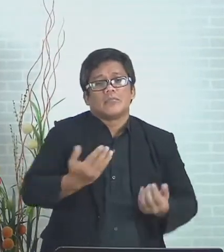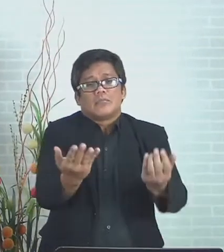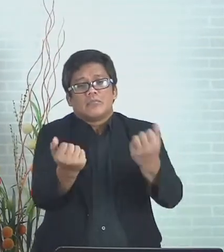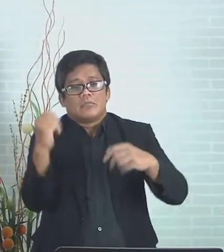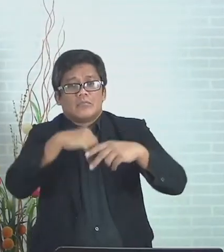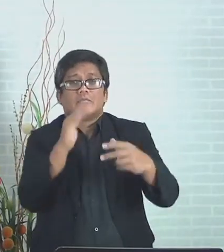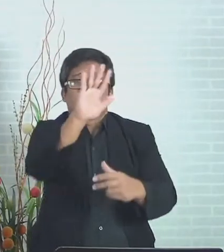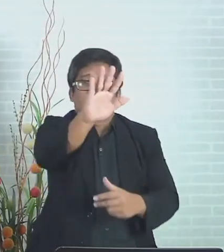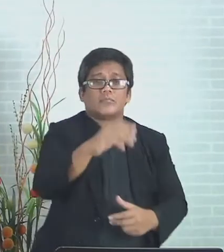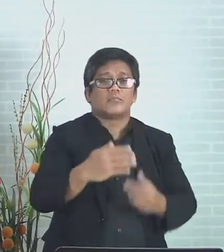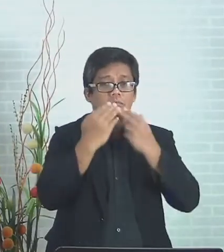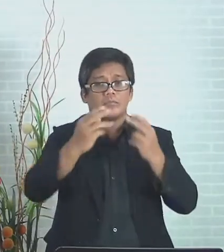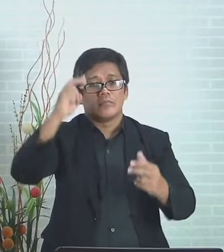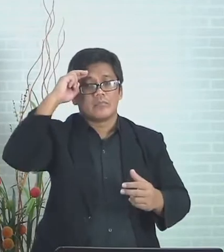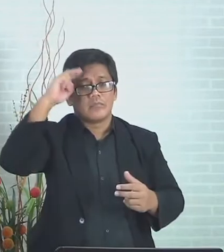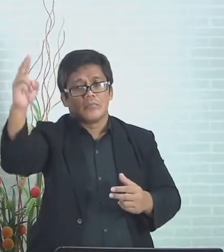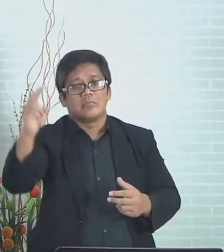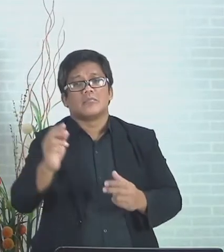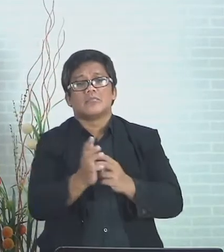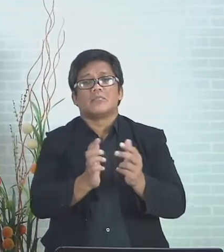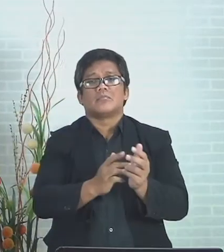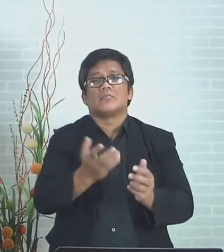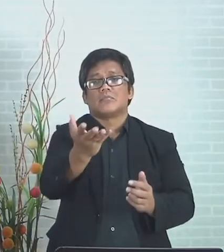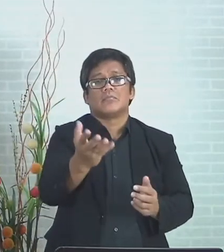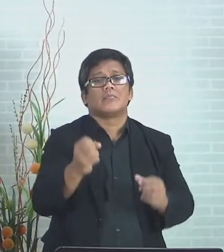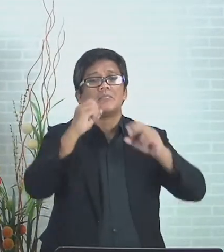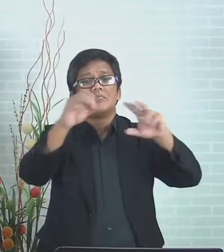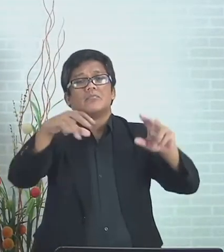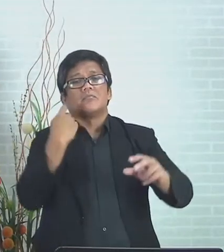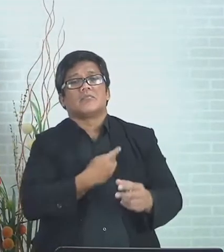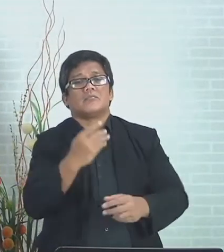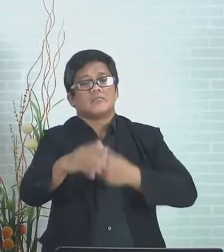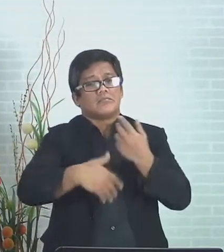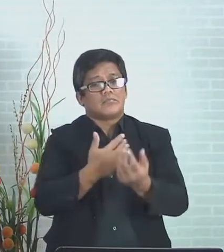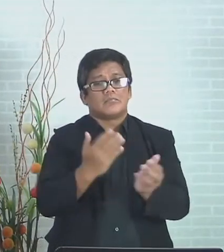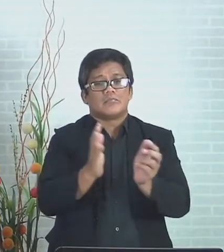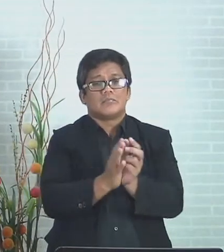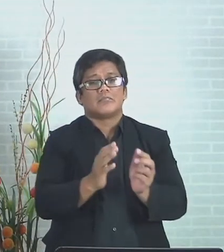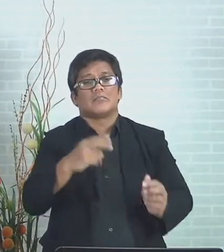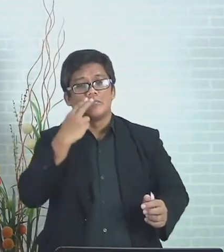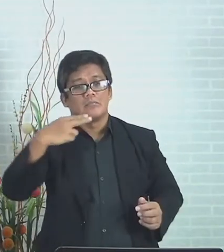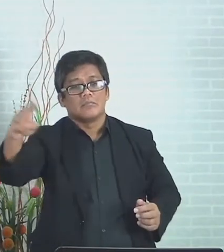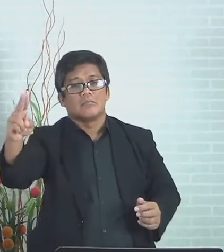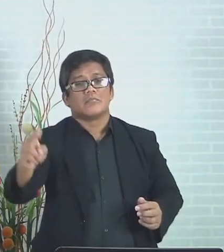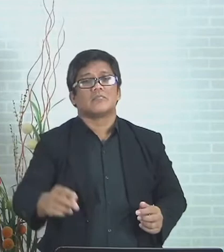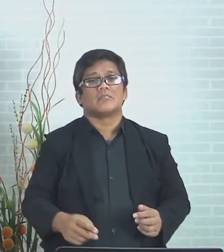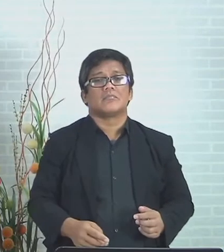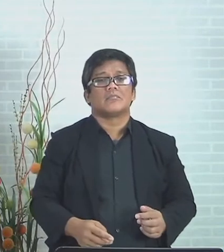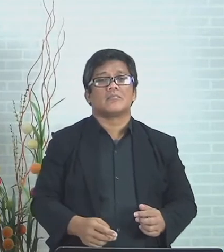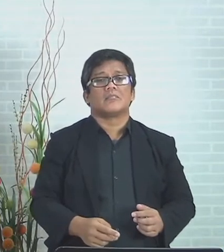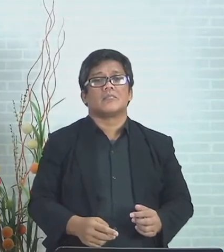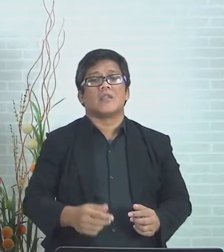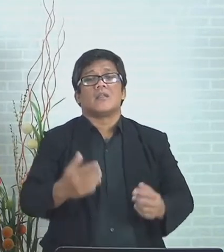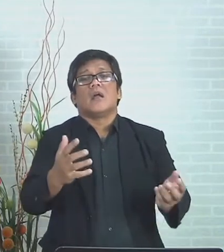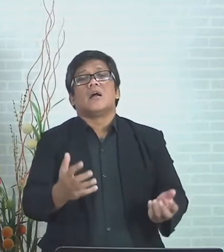di dalam kau terima kasih terima kasih Tuhan Yesus engkau memberkati kami semua dan kami percaya hanya oleh karena